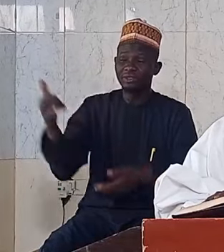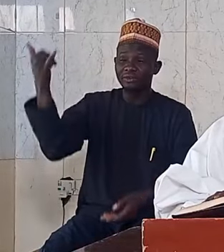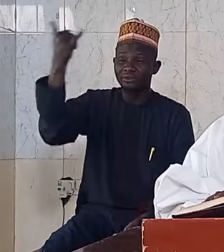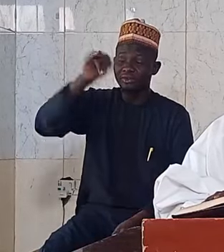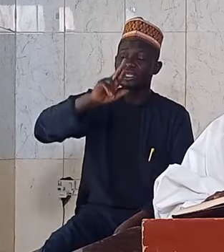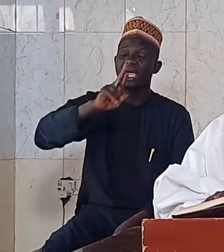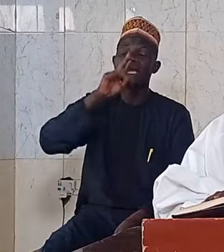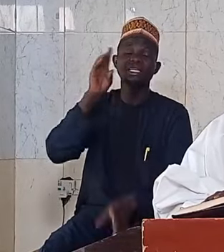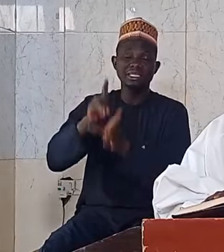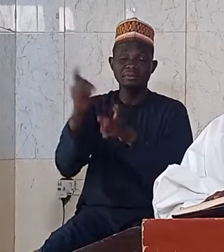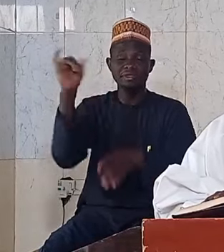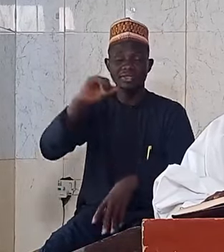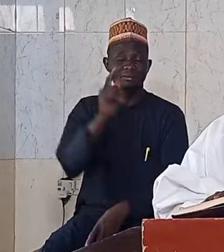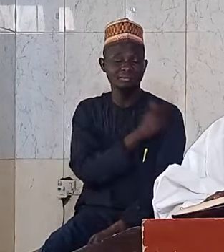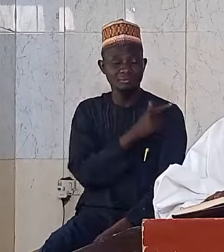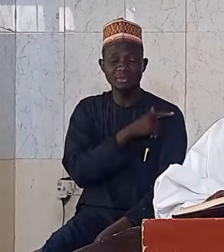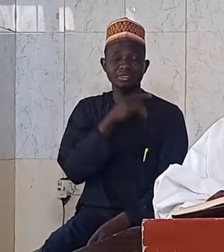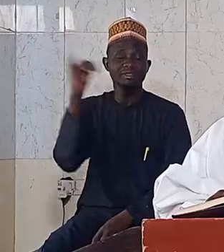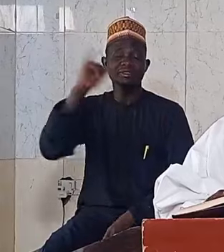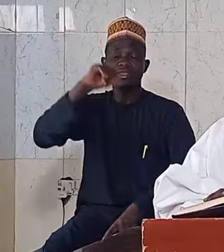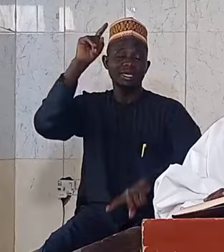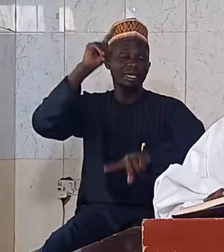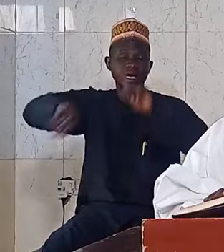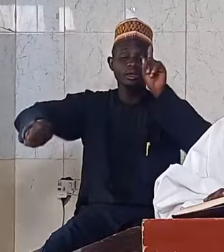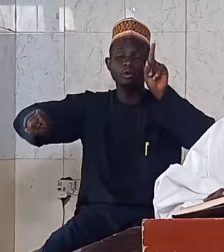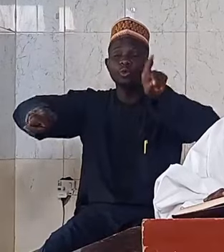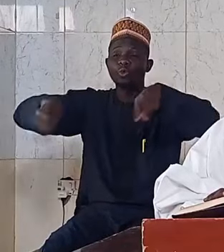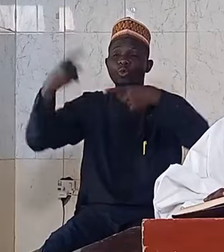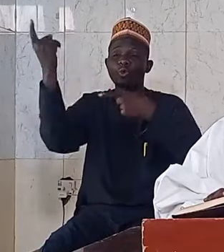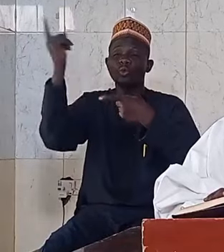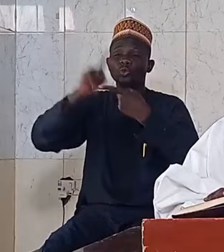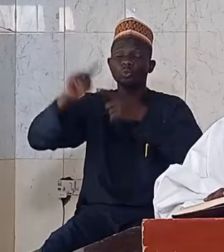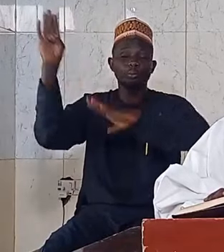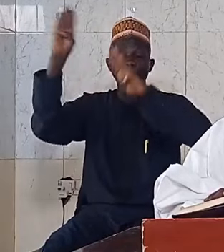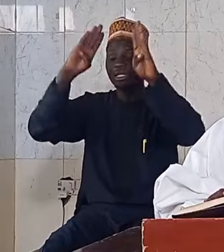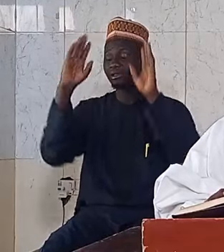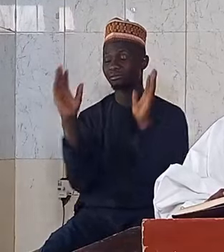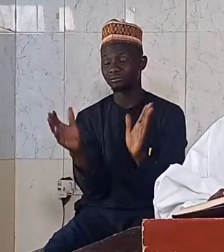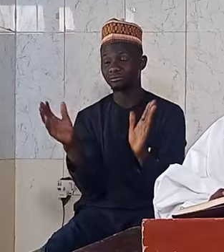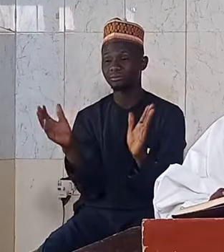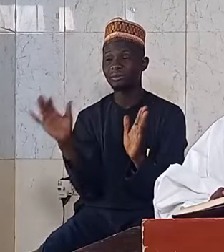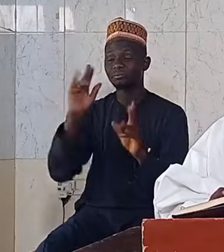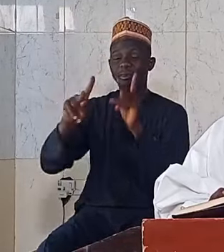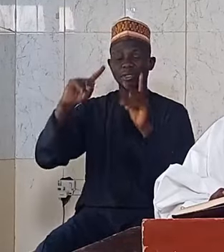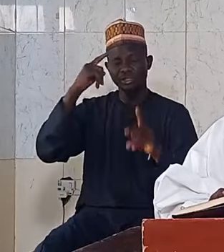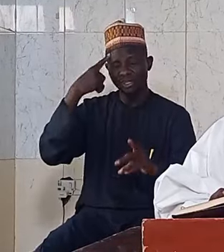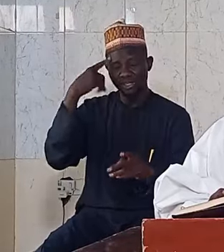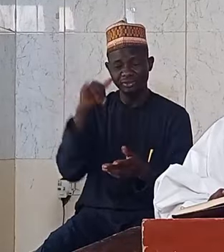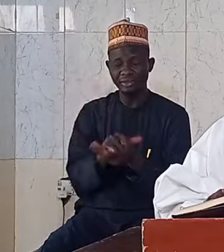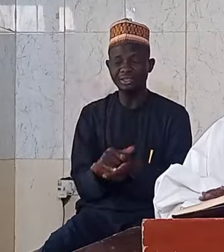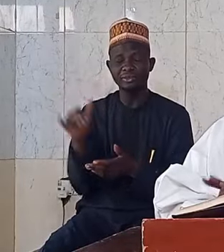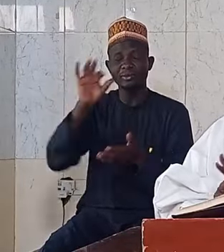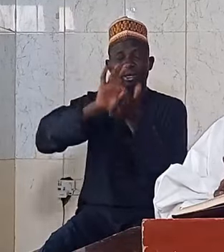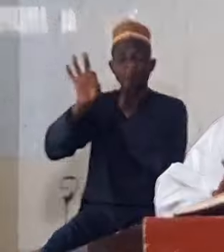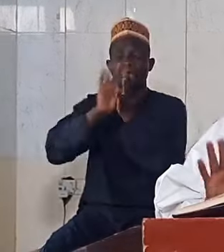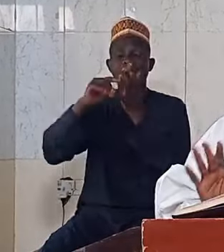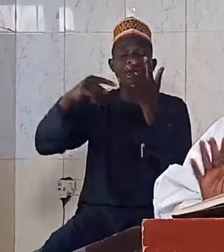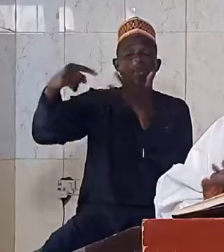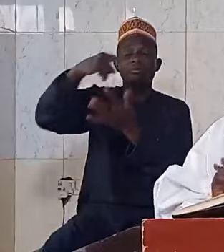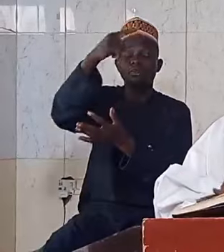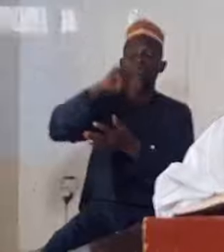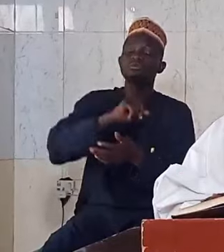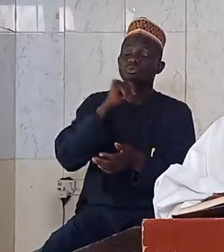ko yahsabuhum an-nasu du'afa waɗanda mutane suke zaton suke daukar su ake lissafa su a matsayin